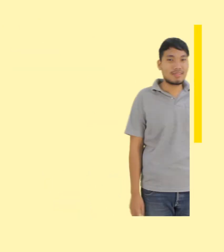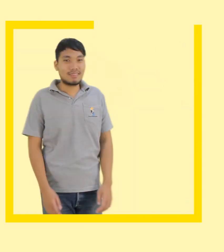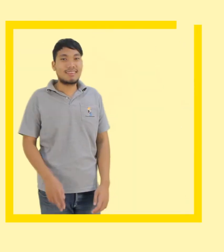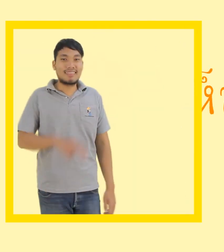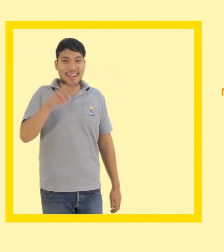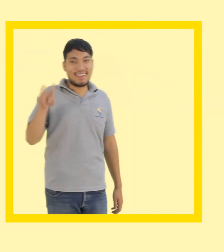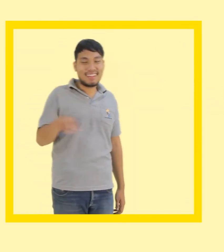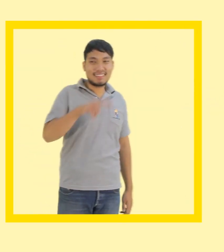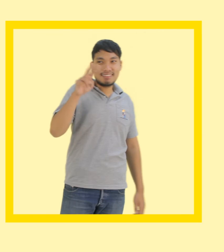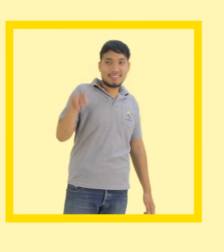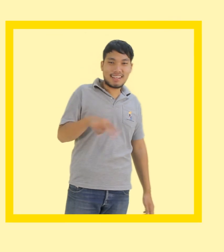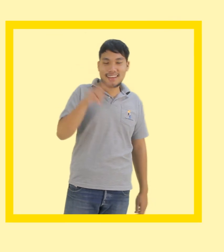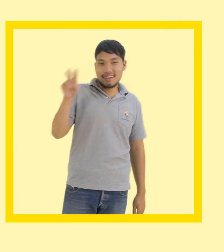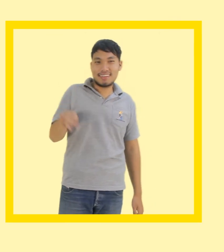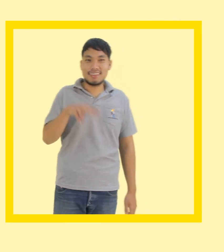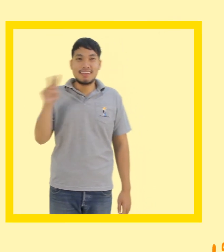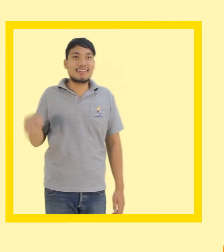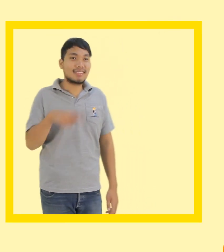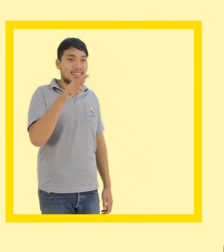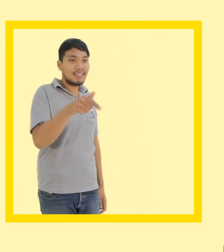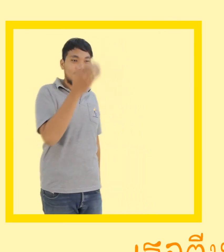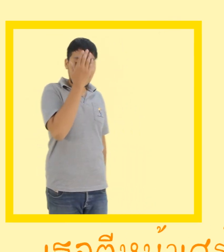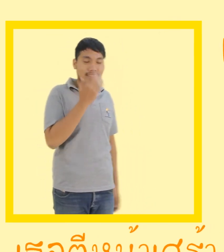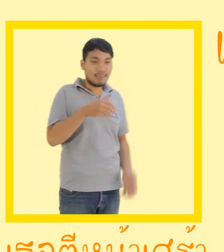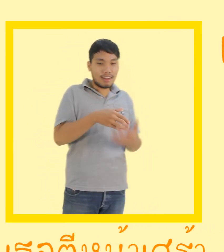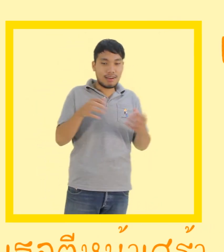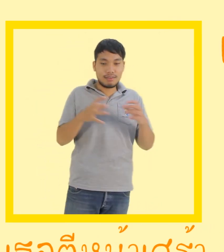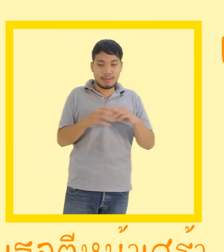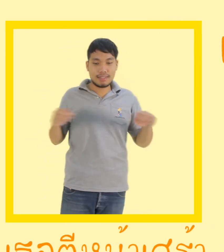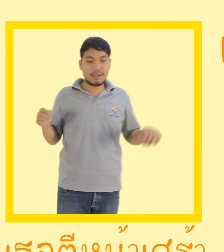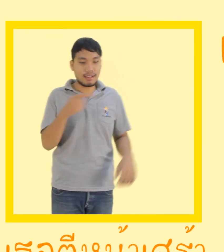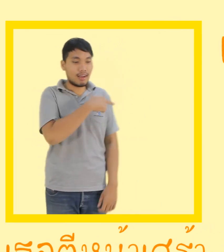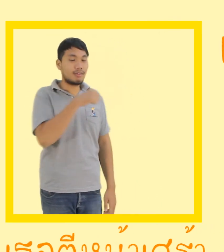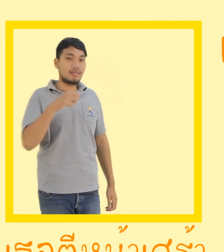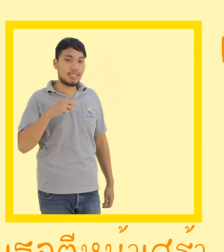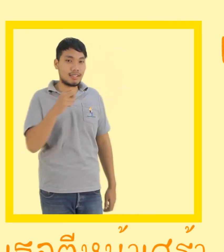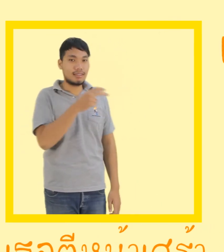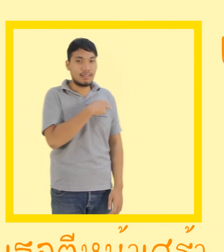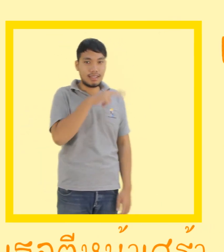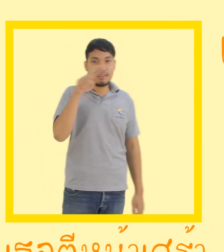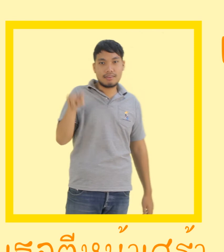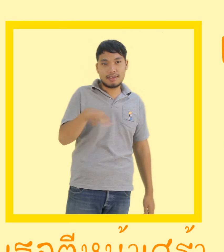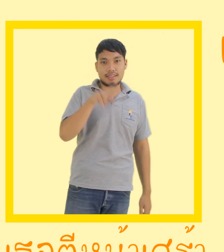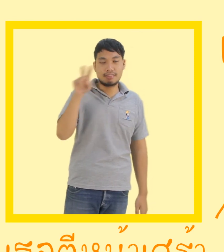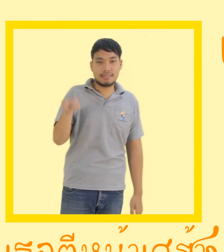น่าเห็นใจเธอที่น่าเศร้าเล่าเรื่องเขาฉันเองก็เห็น